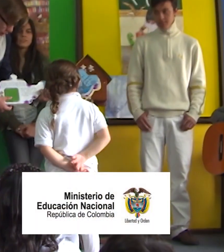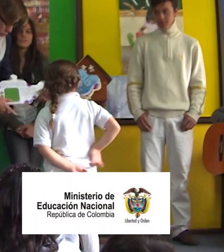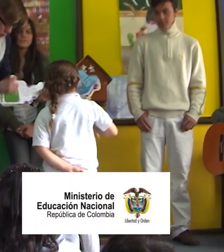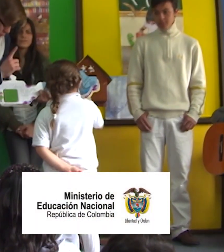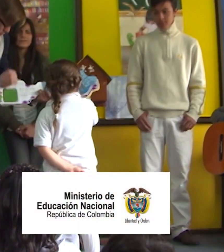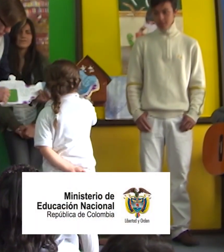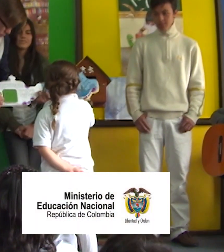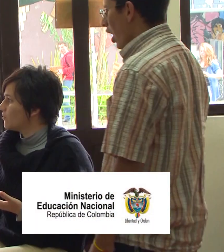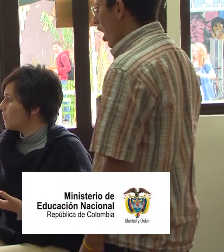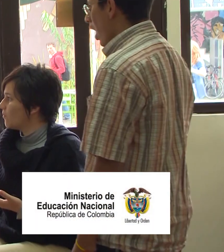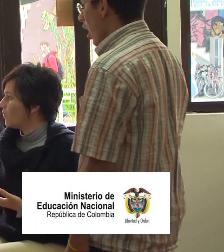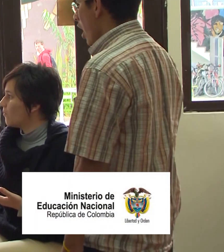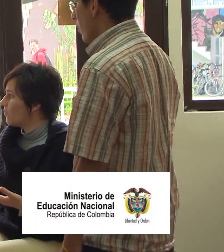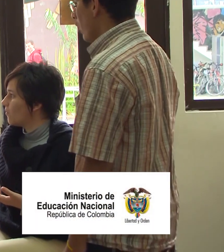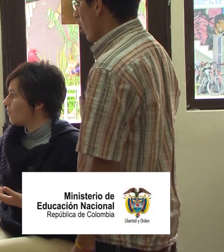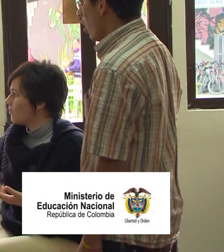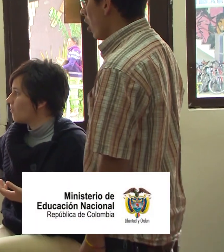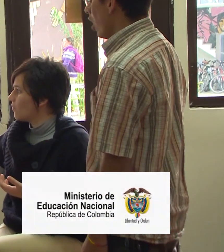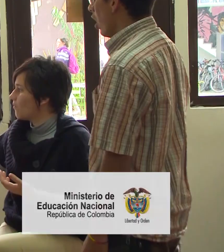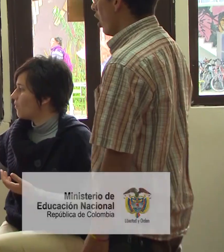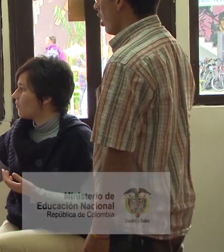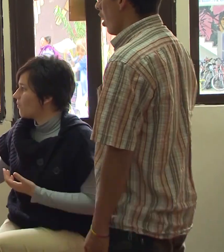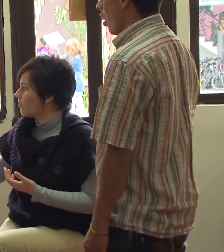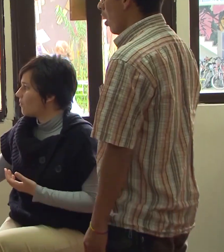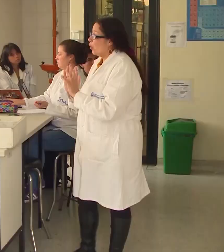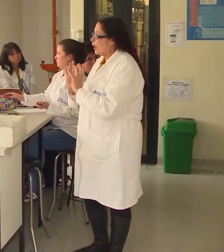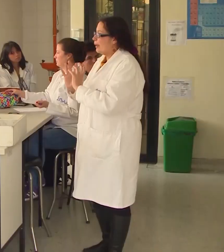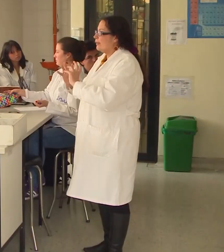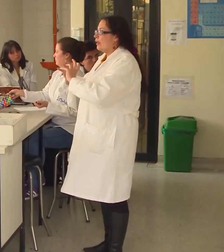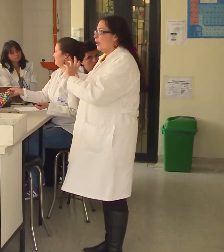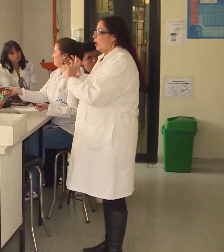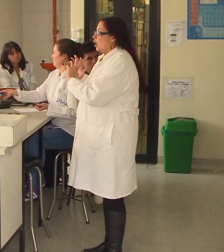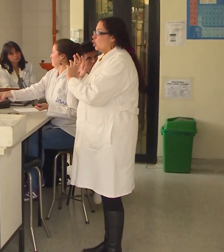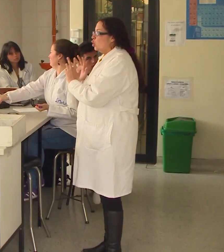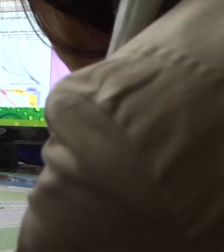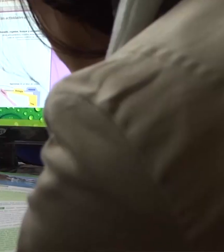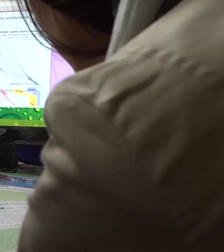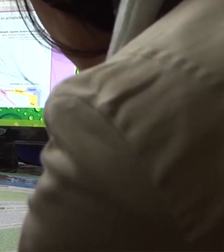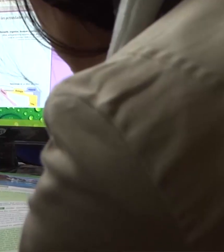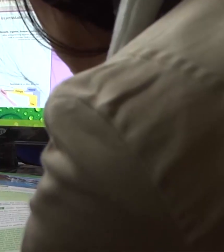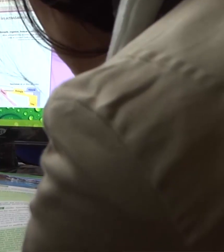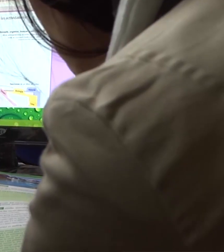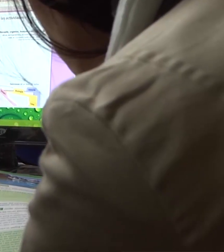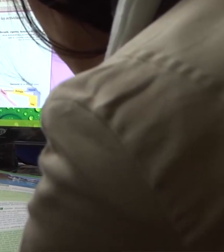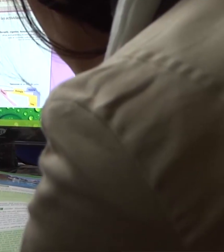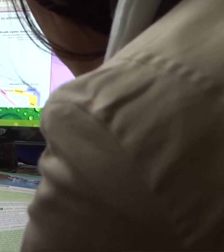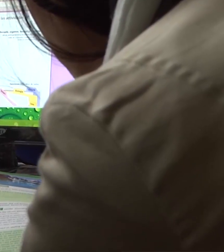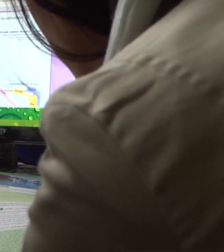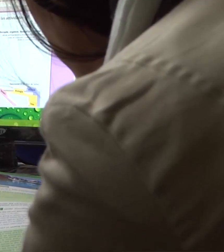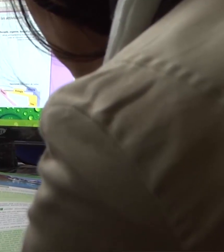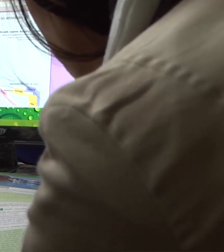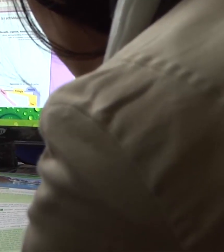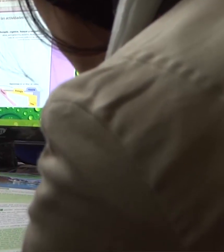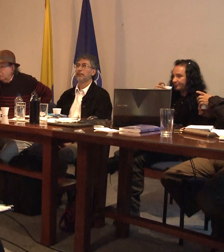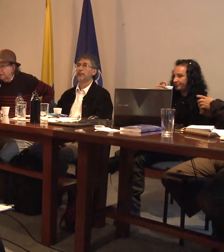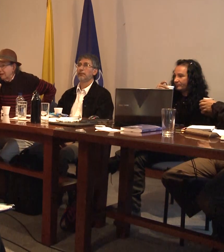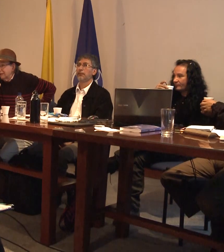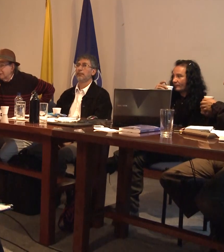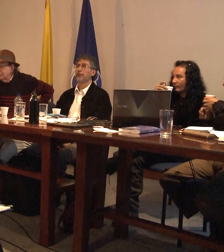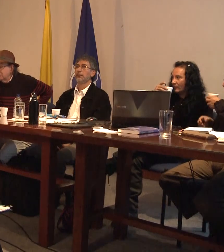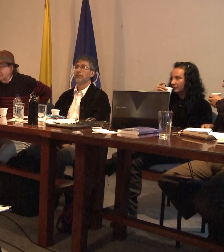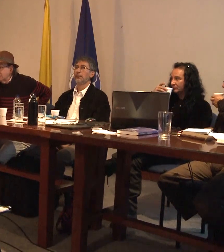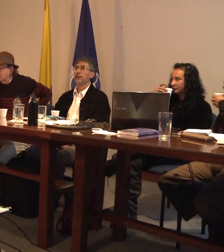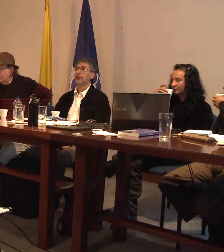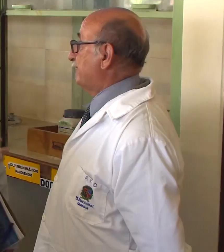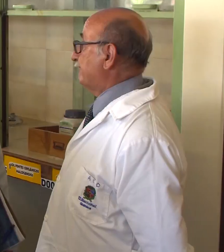ministerio de educación nacional comprometiéndose con la formación de maestros para una colombia en paz reconociendo retos trazando políticas